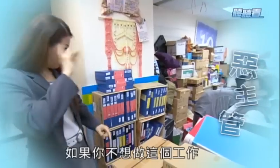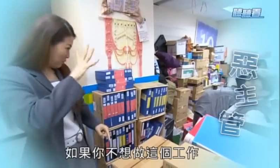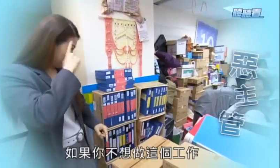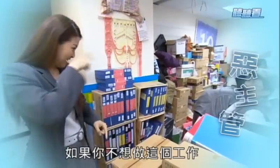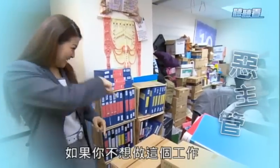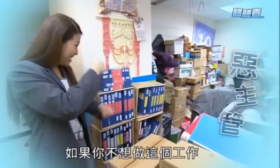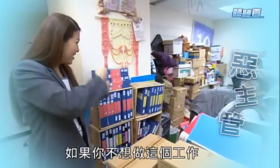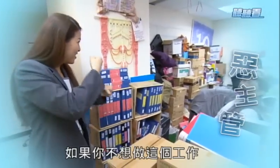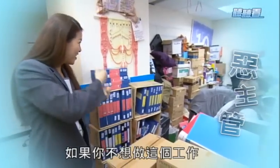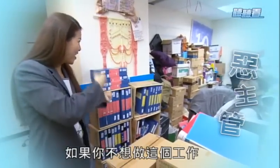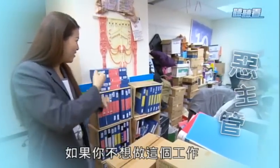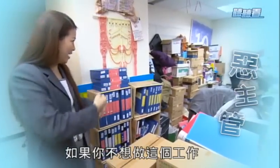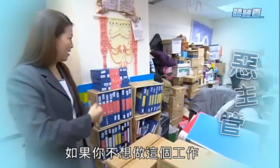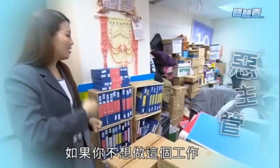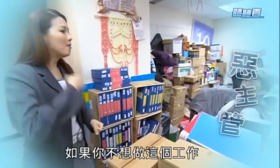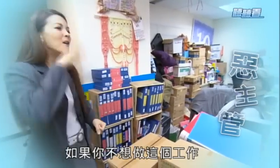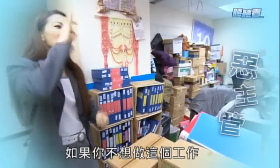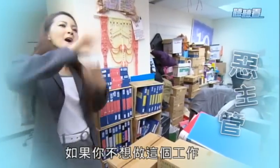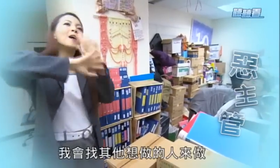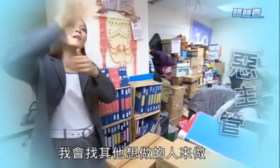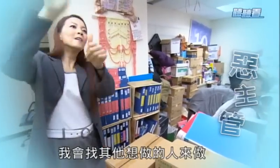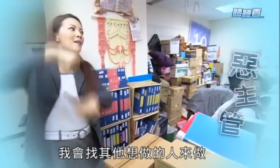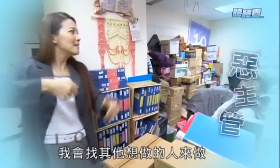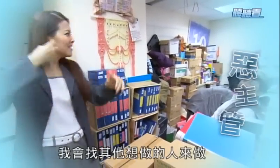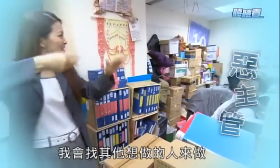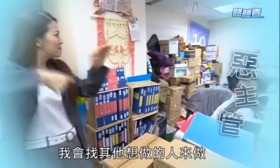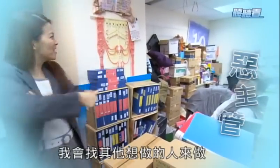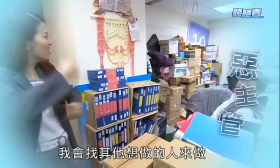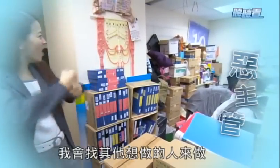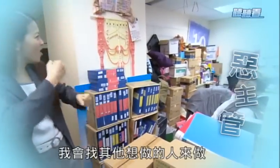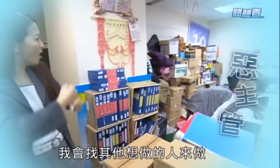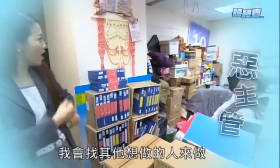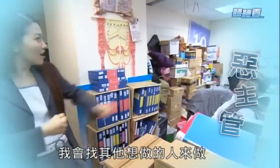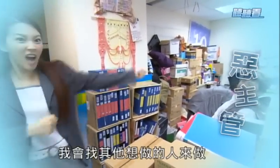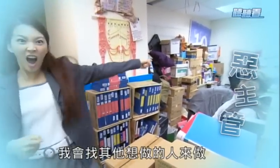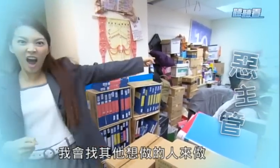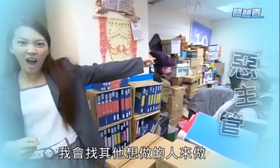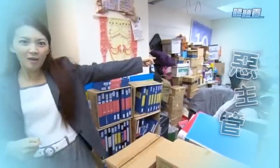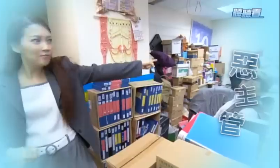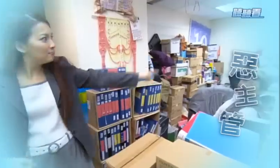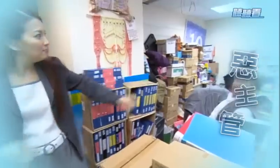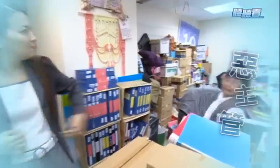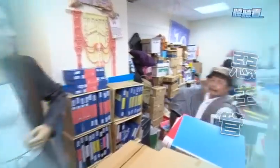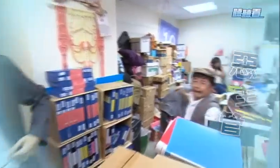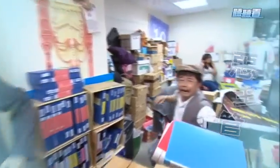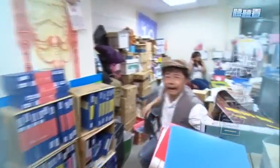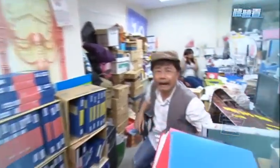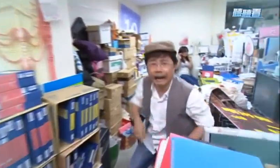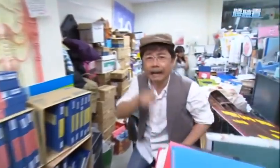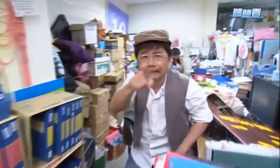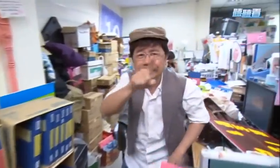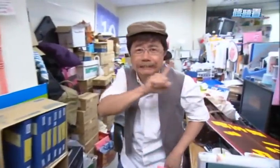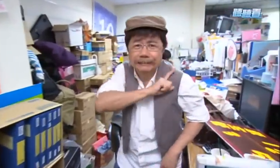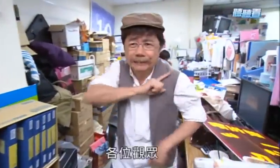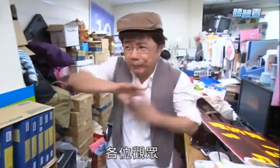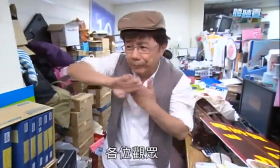如果你不想做这个工作，我会找其他想做的人来做。 哎，各位观众